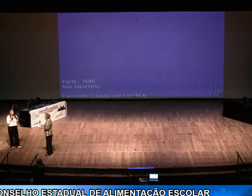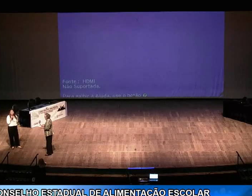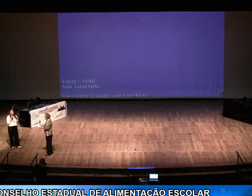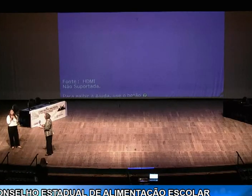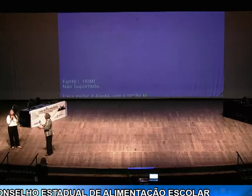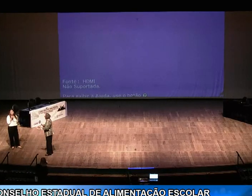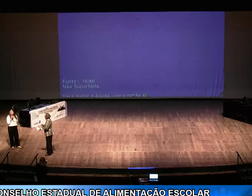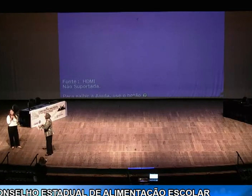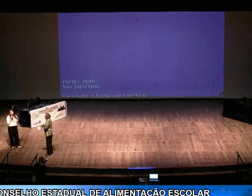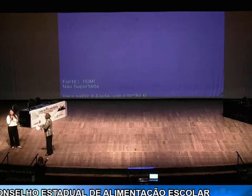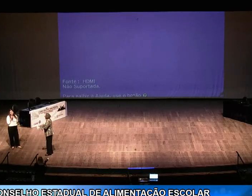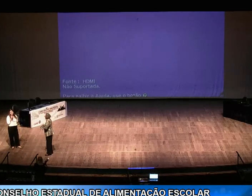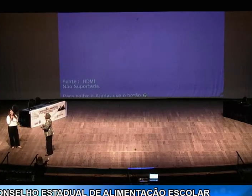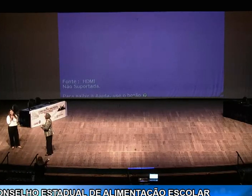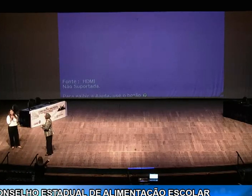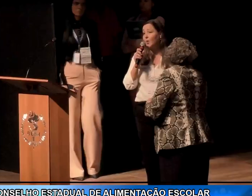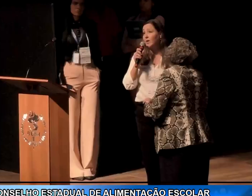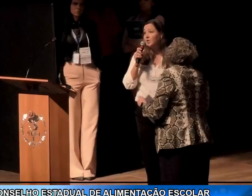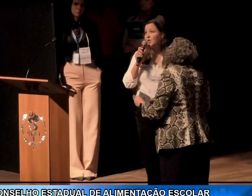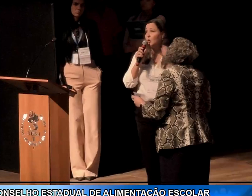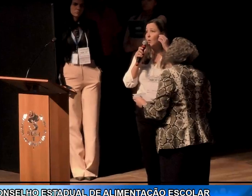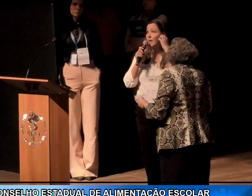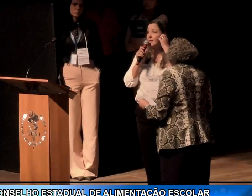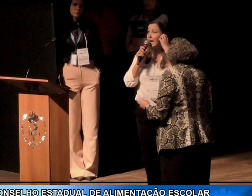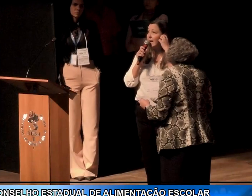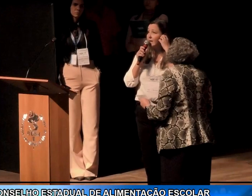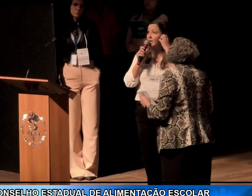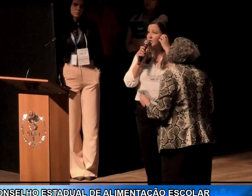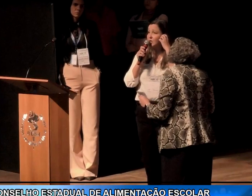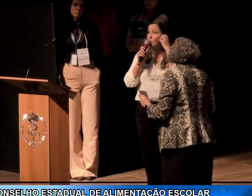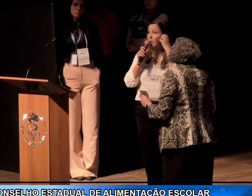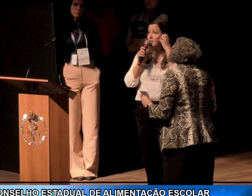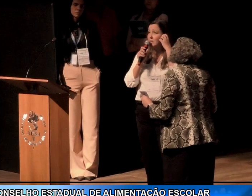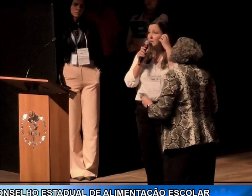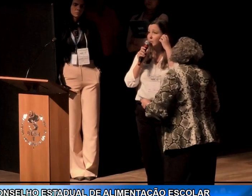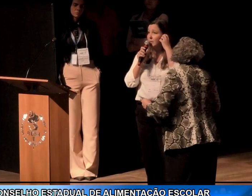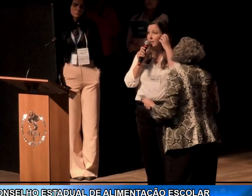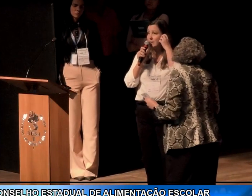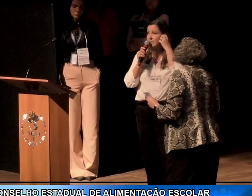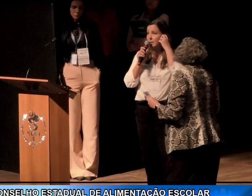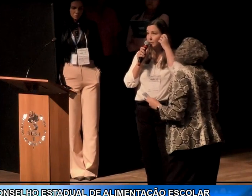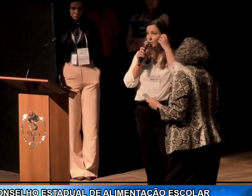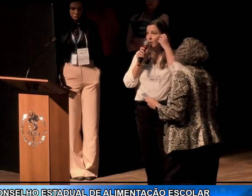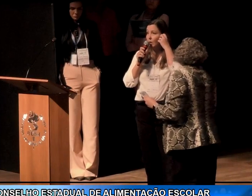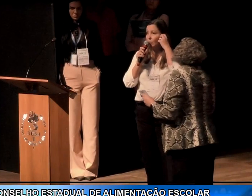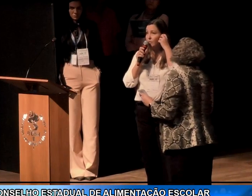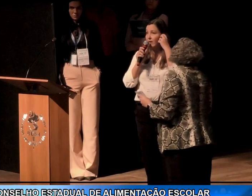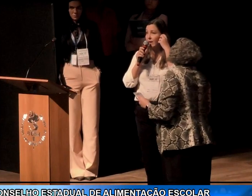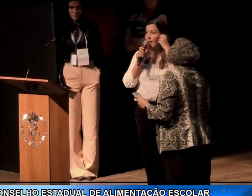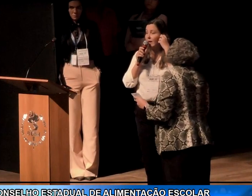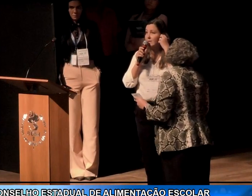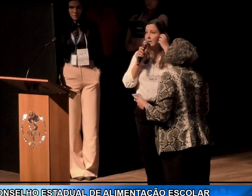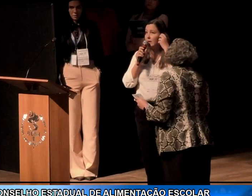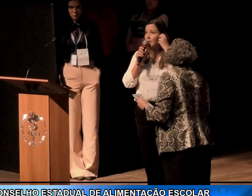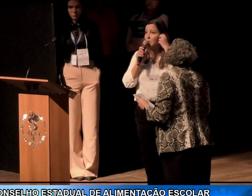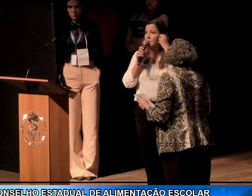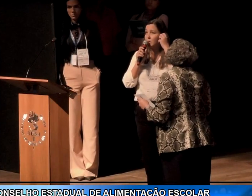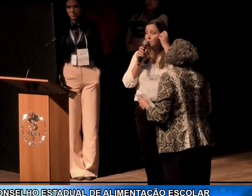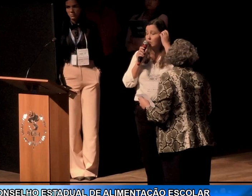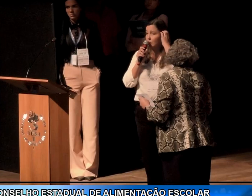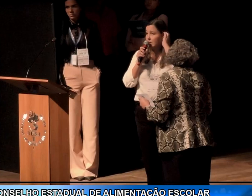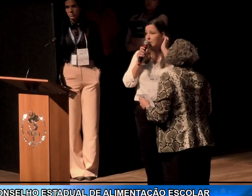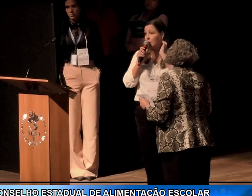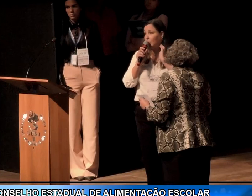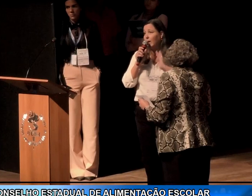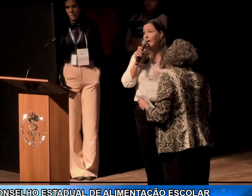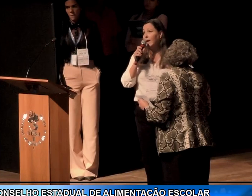utilizado eu não tenho como responder porque a gente como área técnica a gente não participa da aquisição como falei a Secretaria Municipal